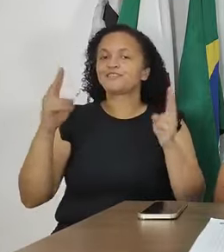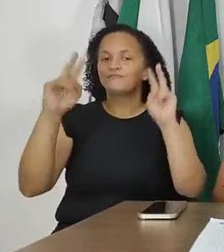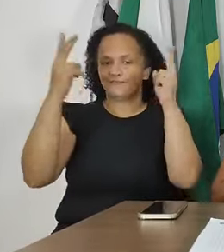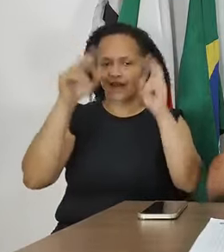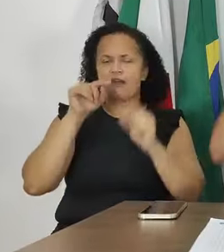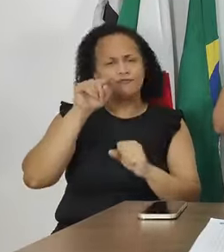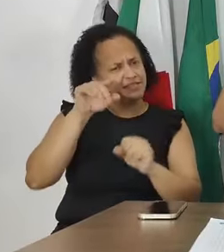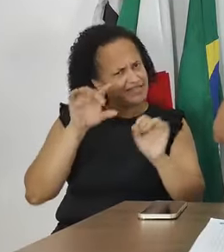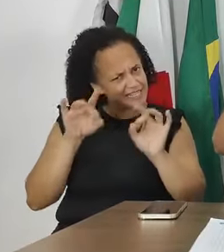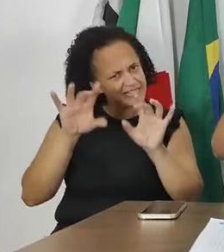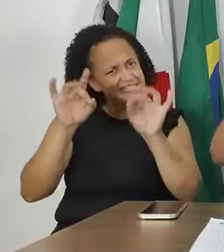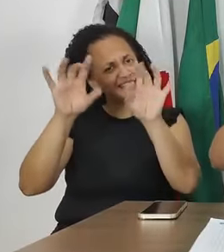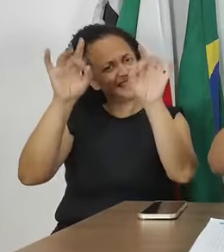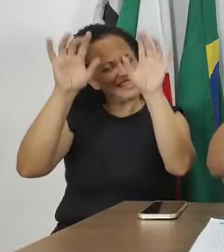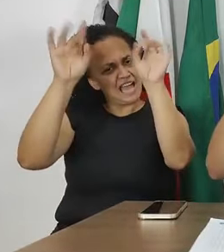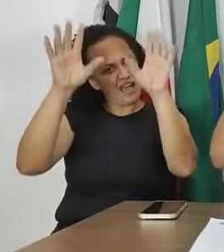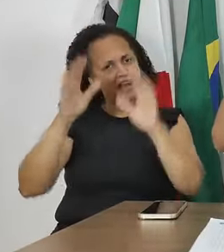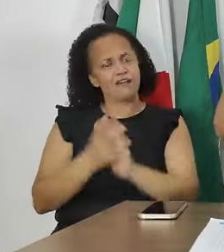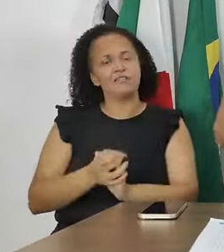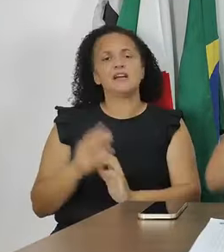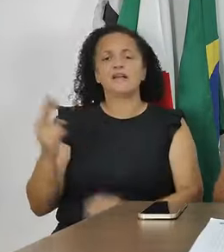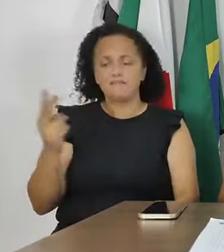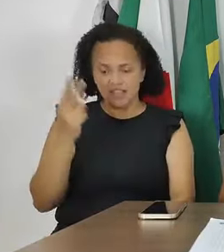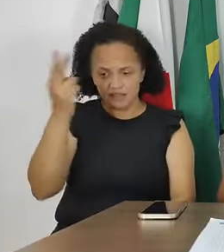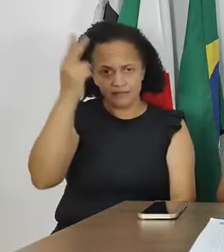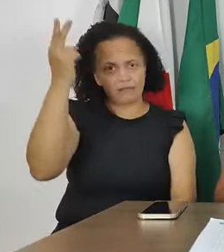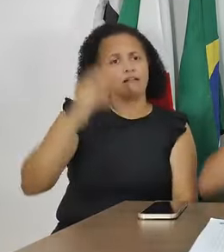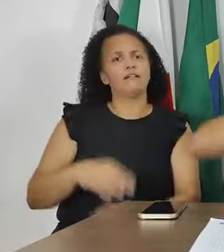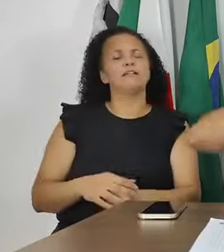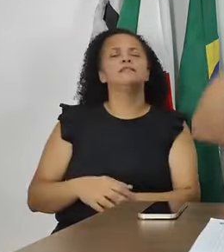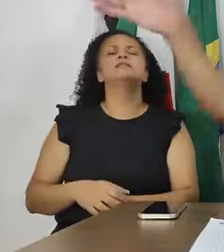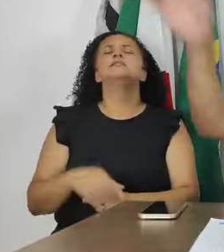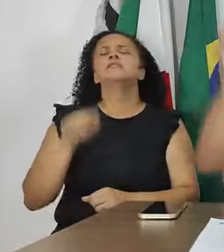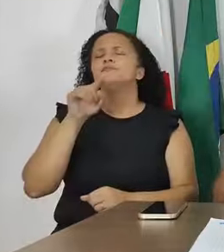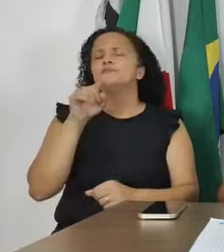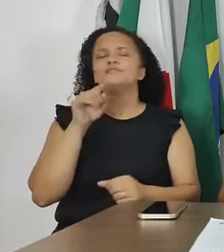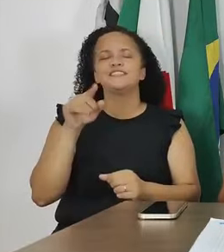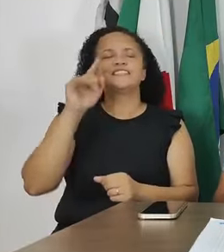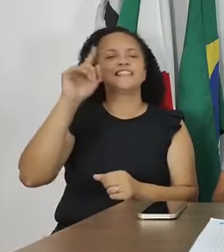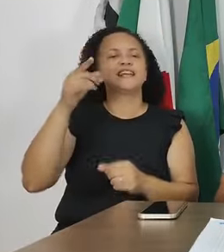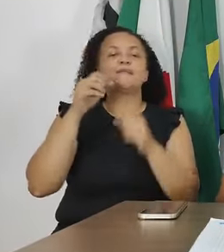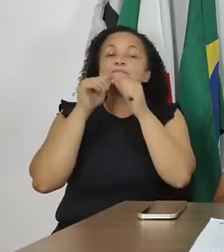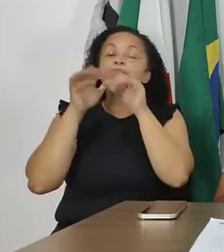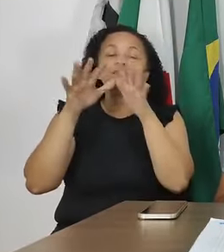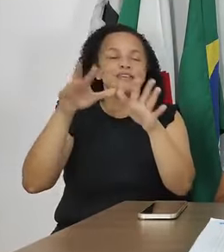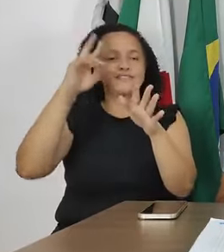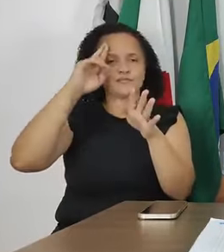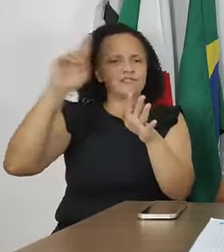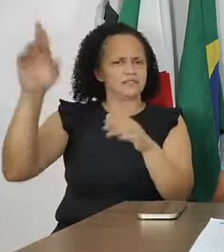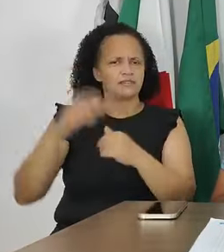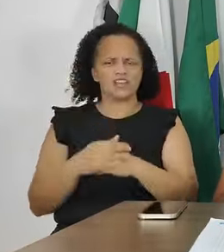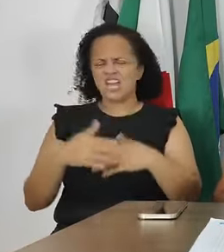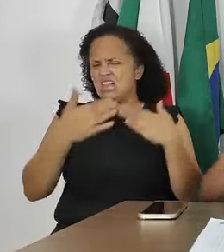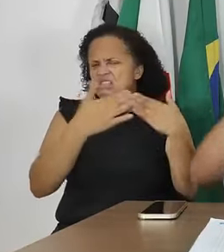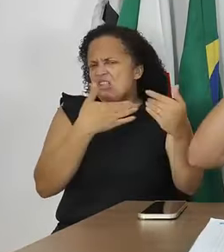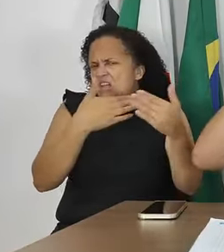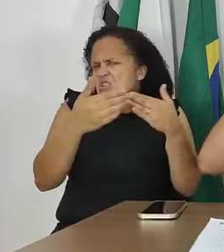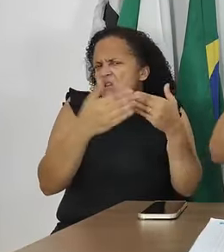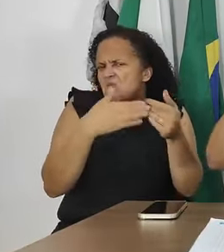Deus. Obra-prima da criação de Deus. Não importa o que as pessoas falam. Não importa o que disseram sobre